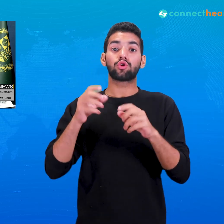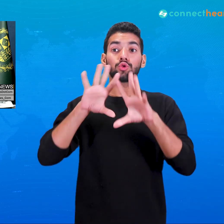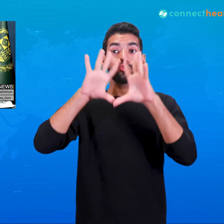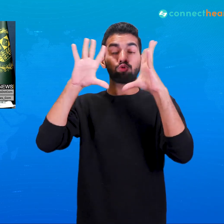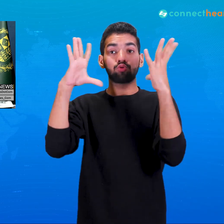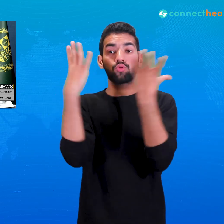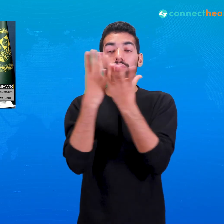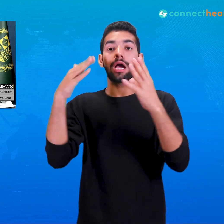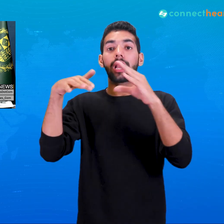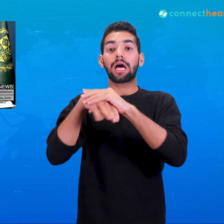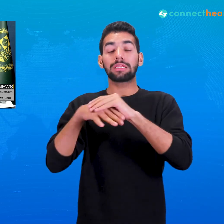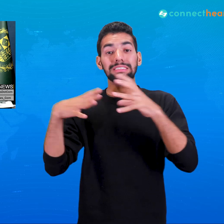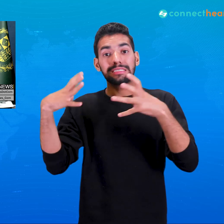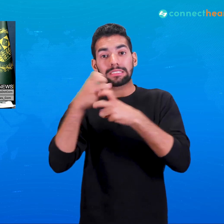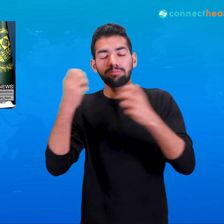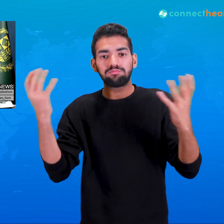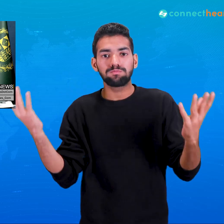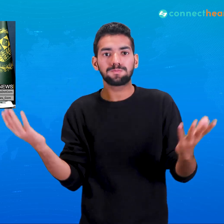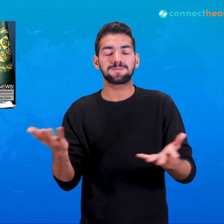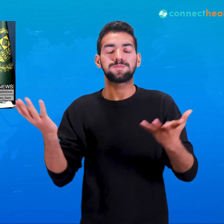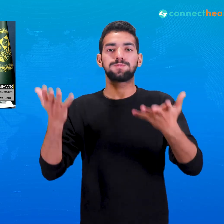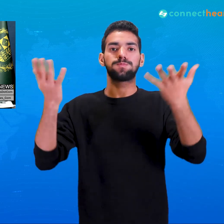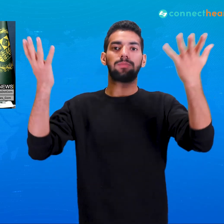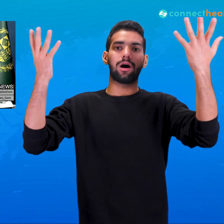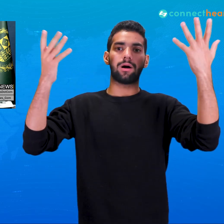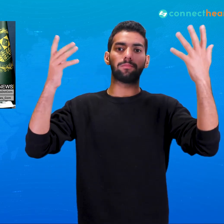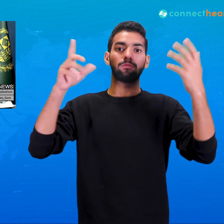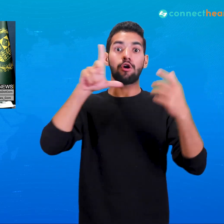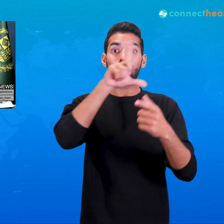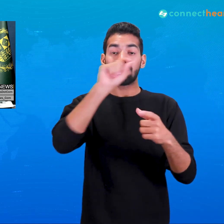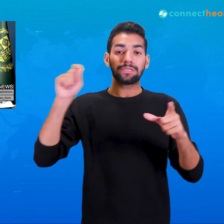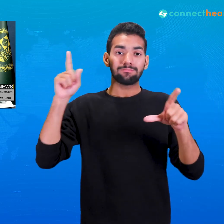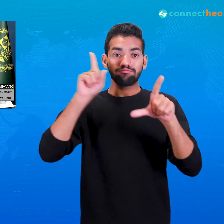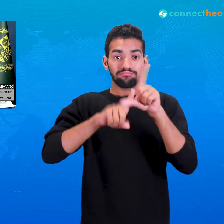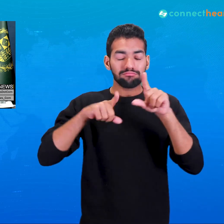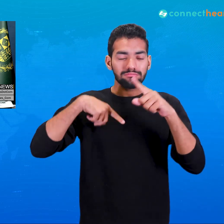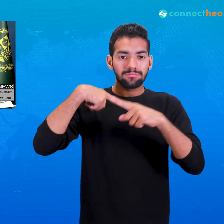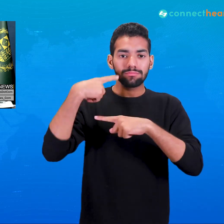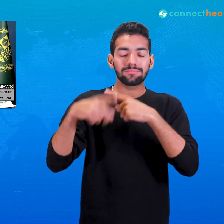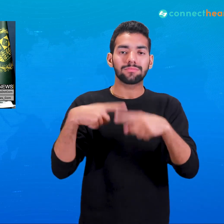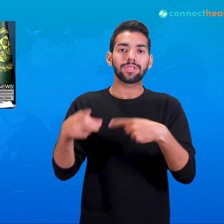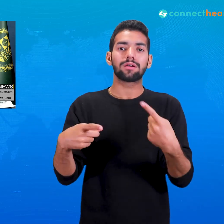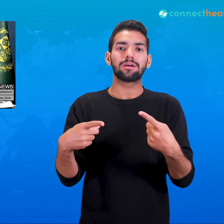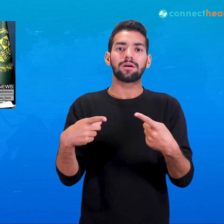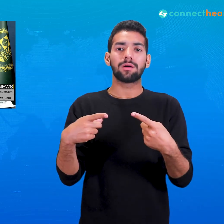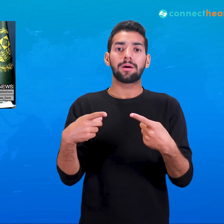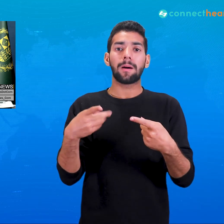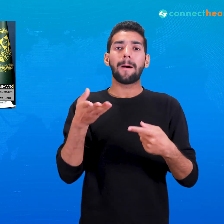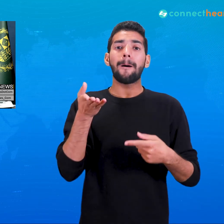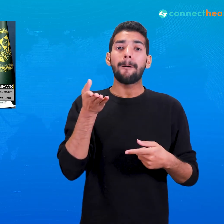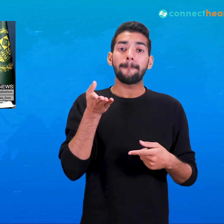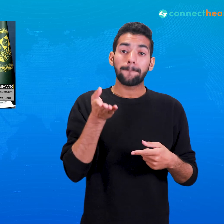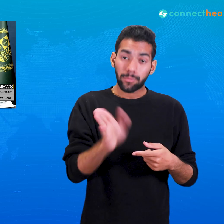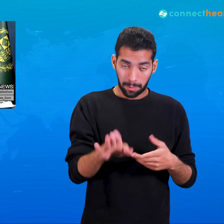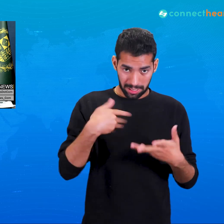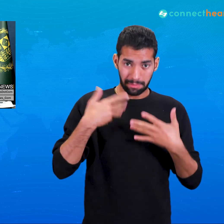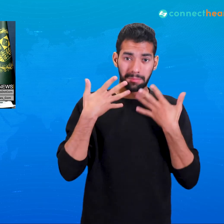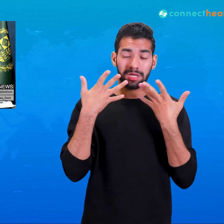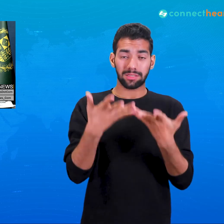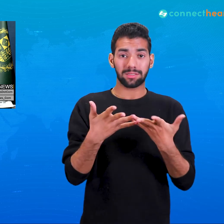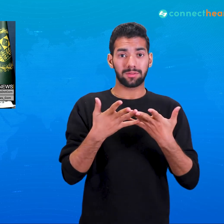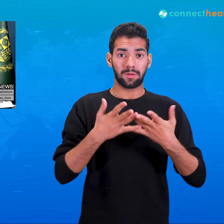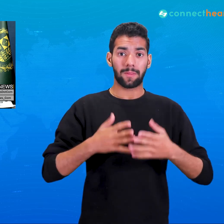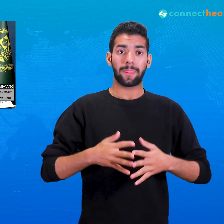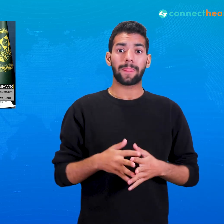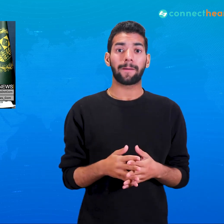کی عظیم سویلائزیشن کتنے 100 سال تک رہے تھے۔ تو پھر سے